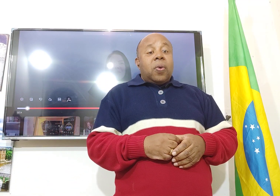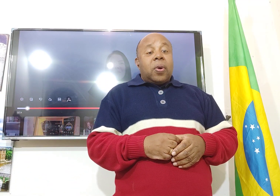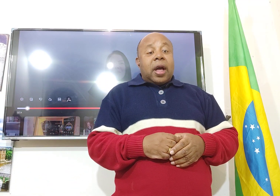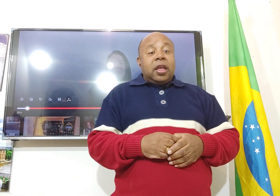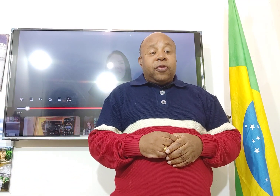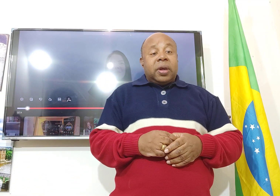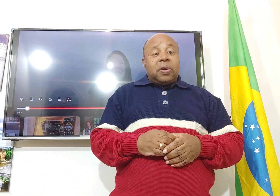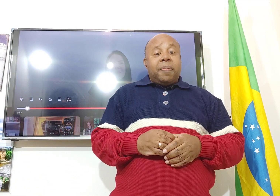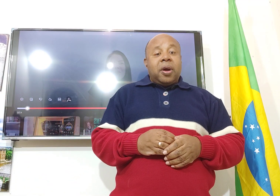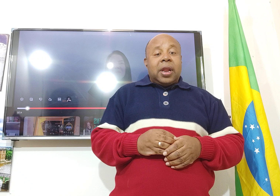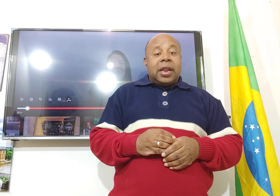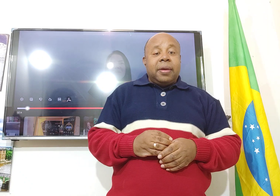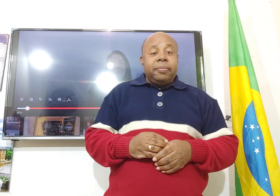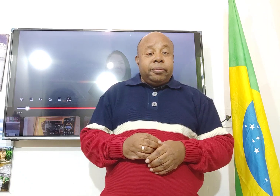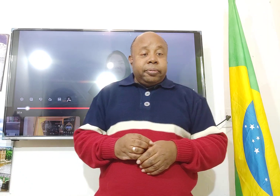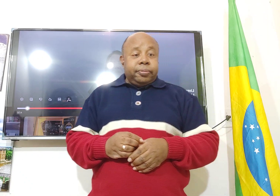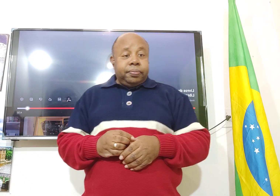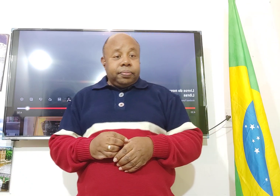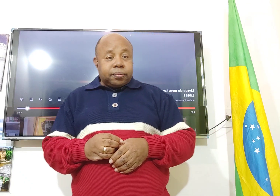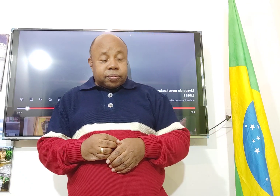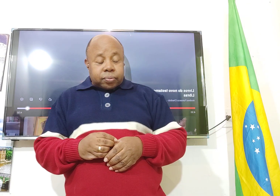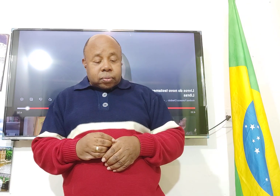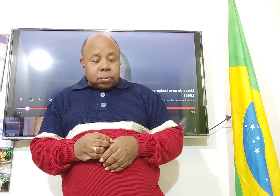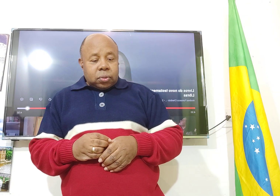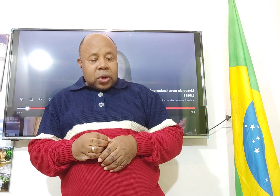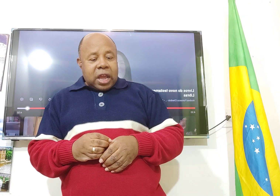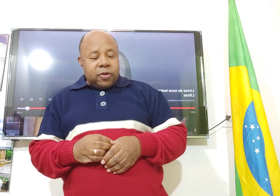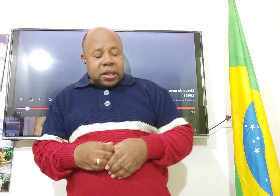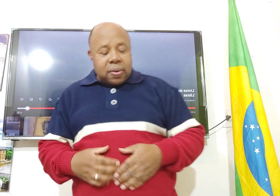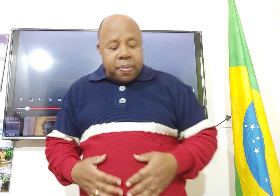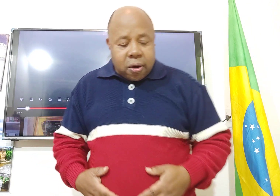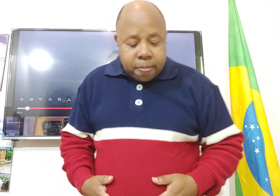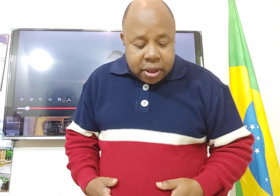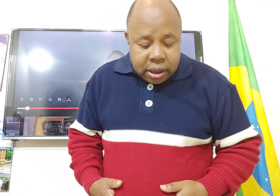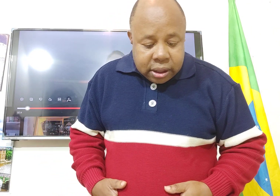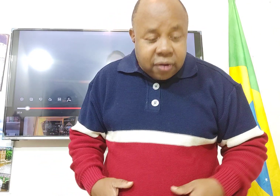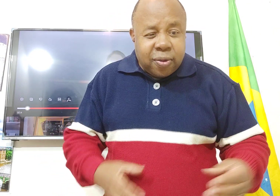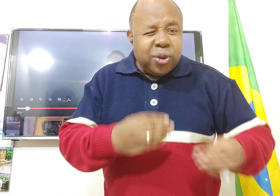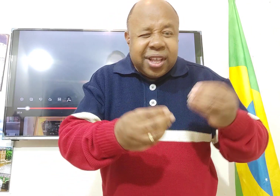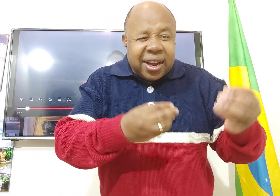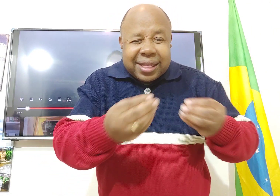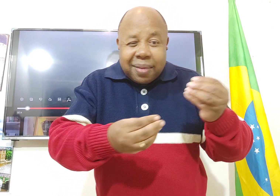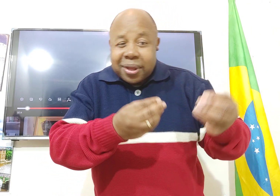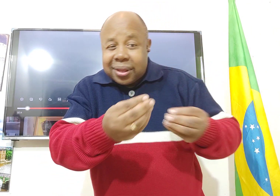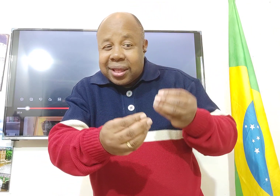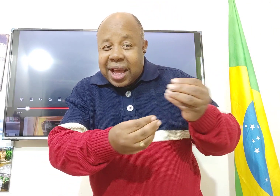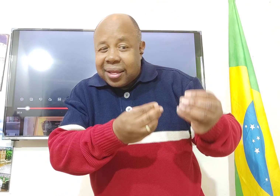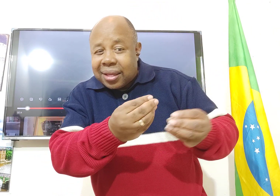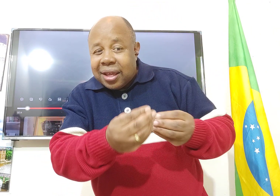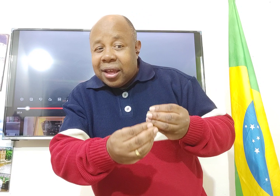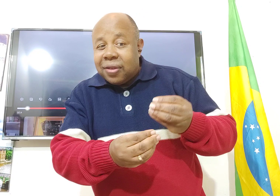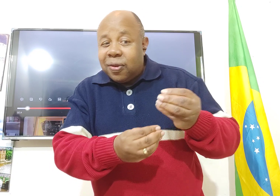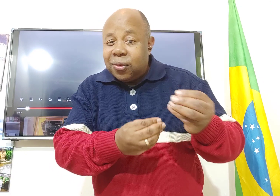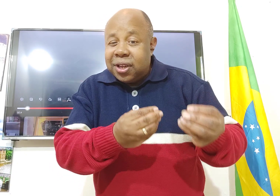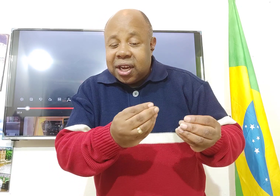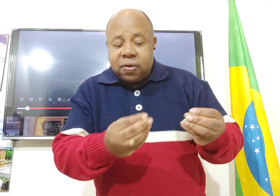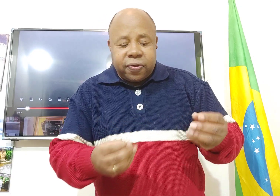o Caim foi matar o Abel lá, né? Caim foi matar o Abel. Então vão mudando, sabe? Esses sinais, eles vão mudando, a